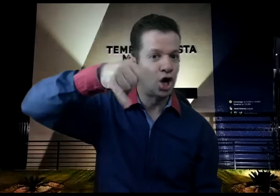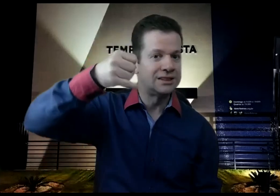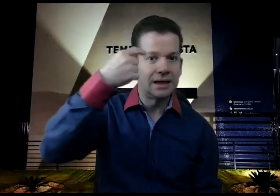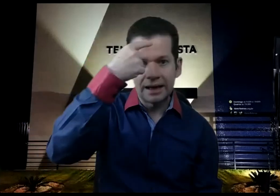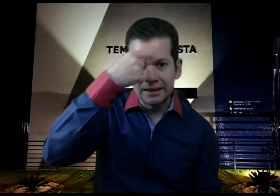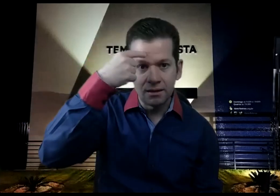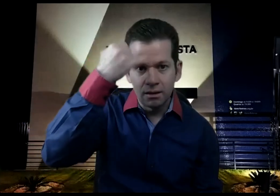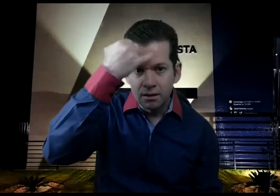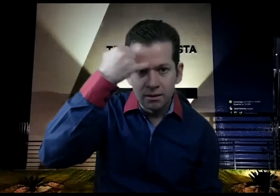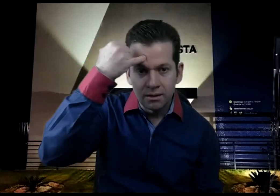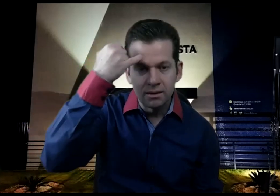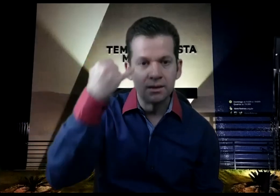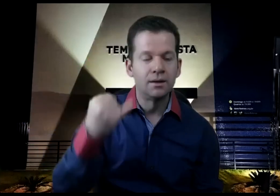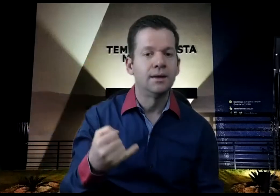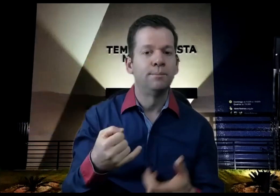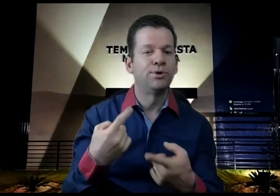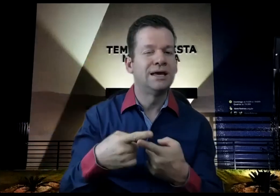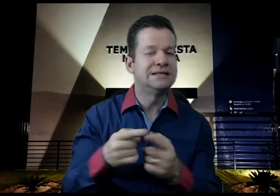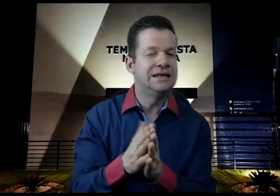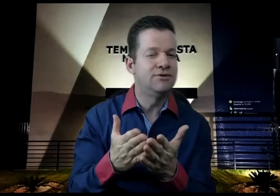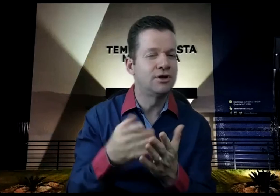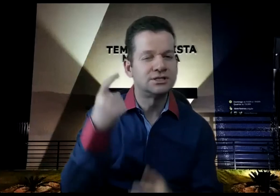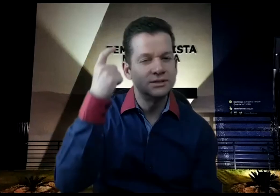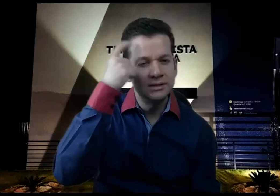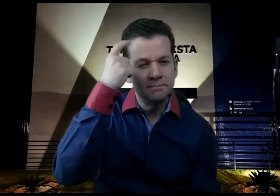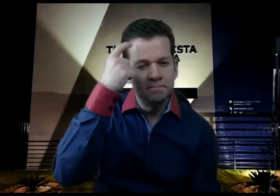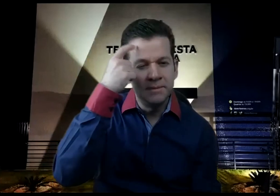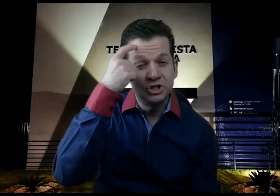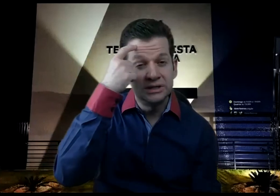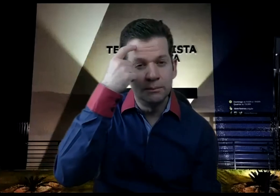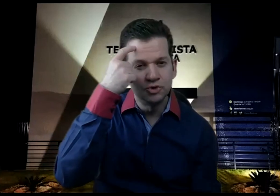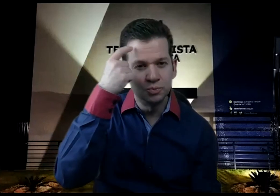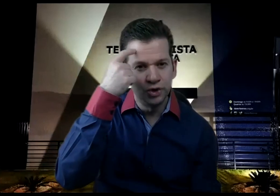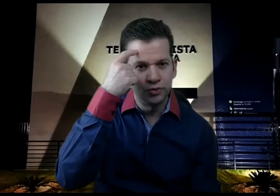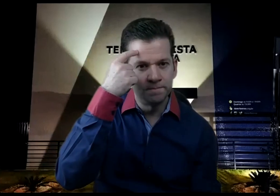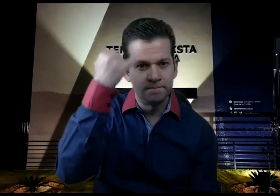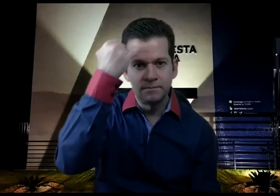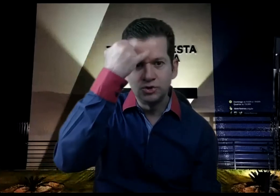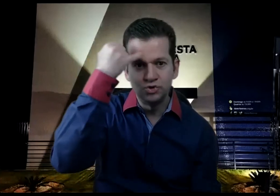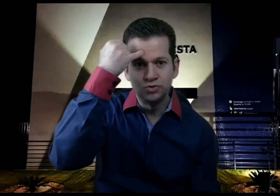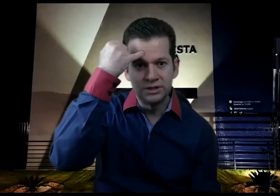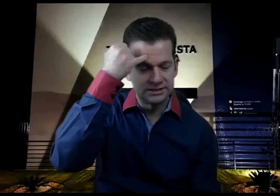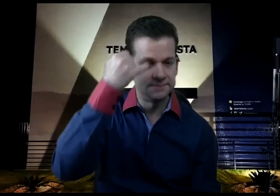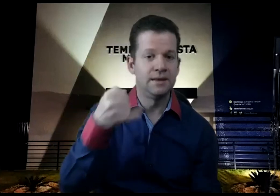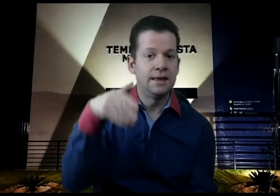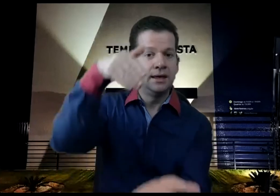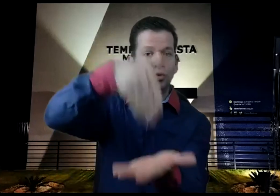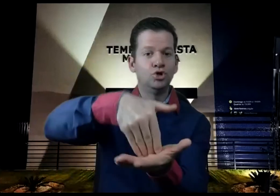J, aqui, ó. Porque esse livro nós meditamos muito. Judas. E o